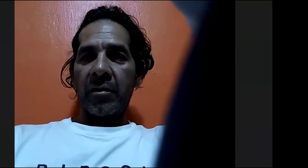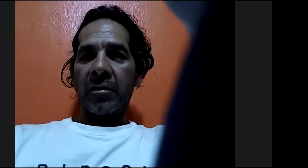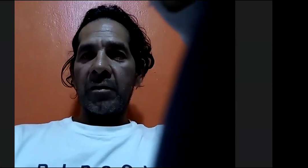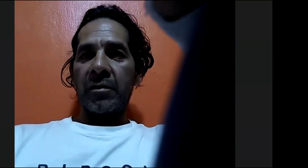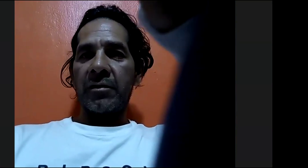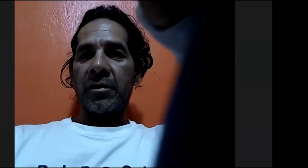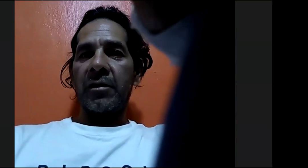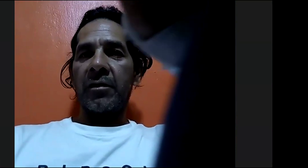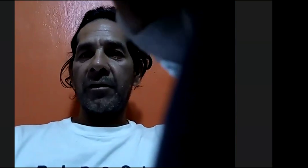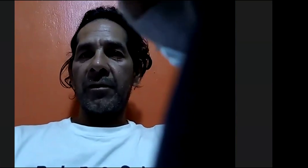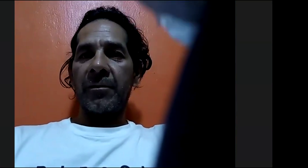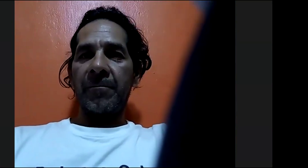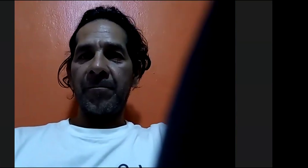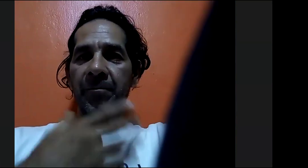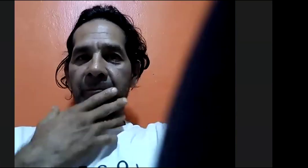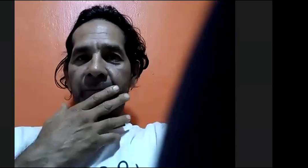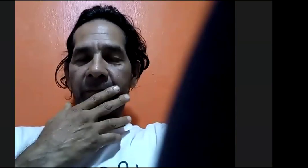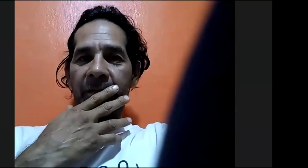siete este